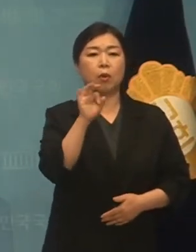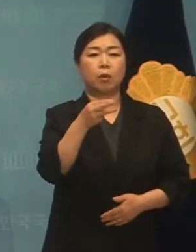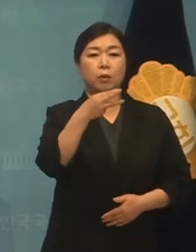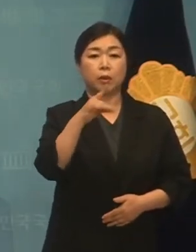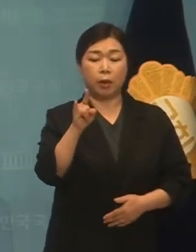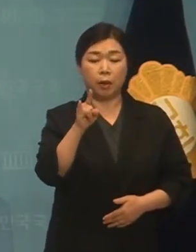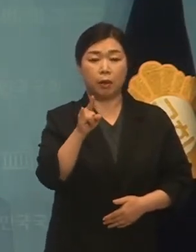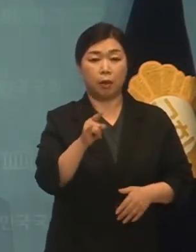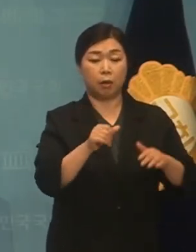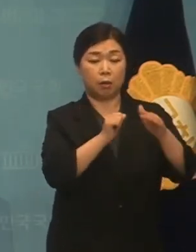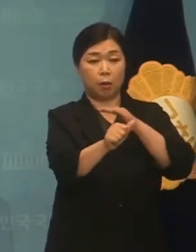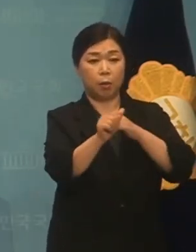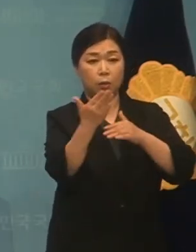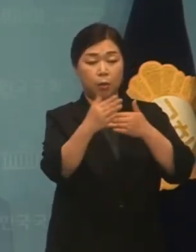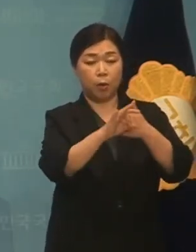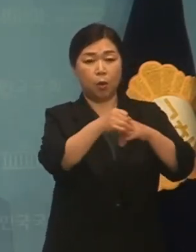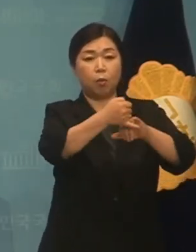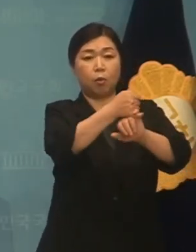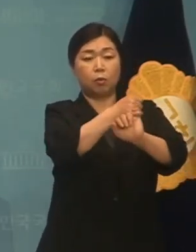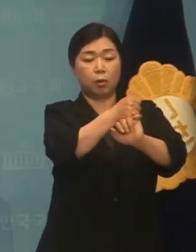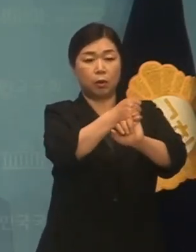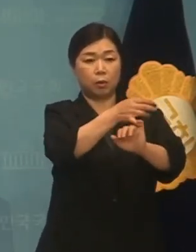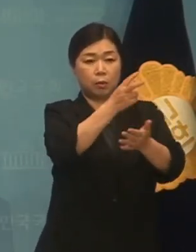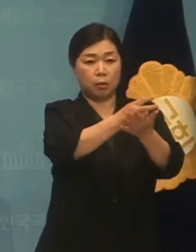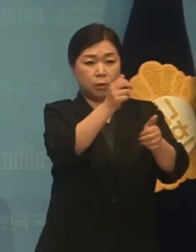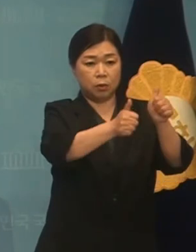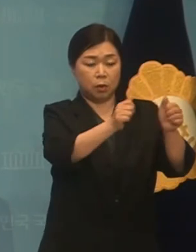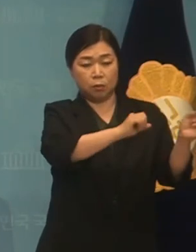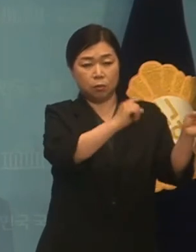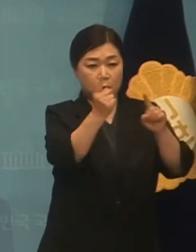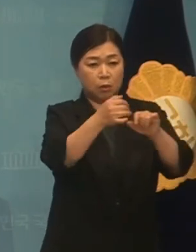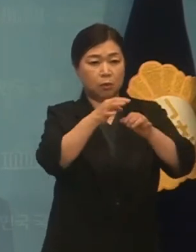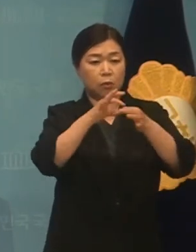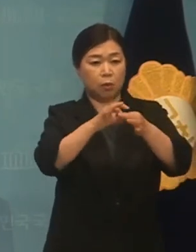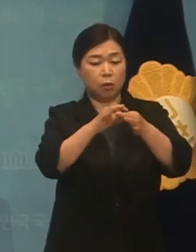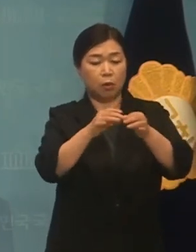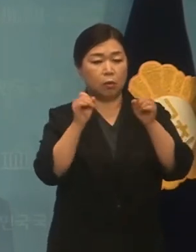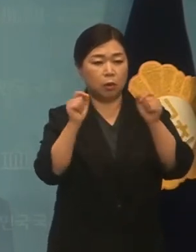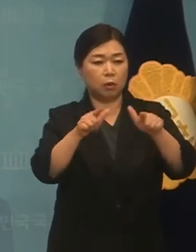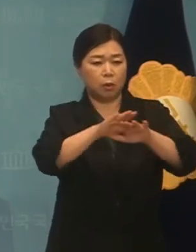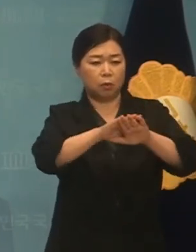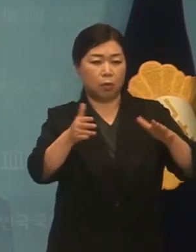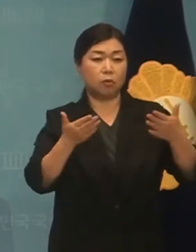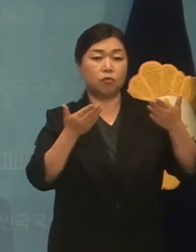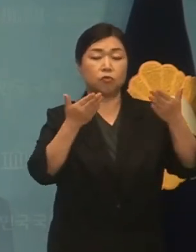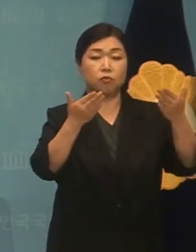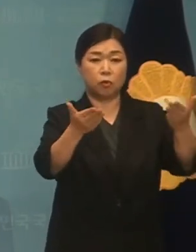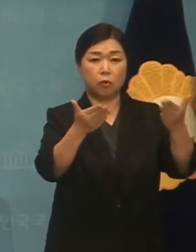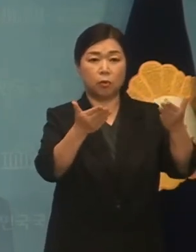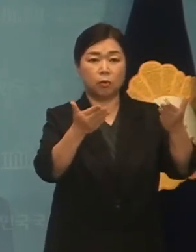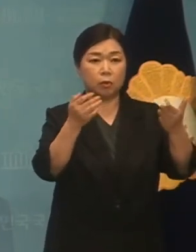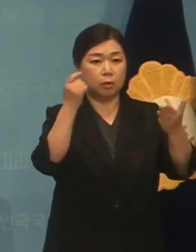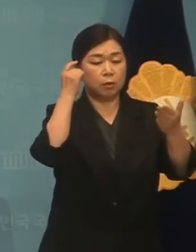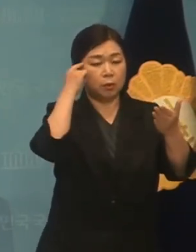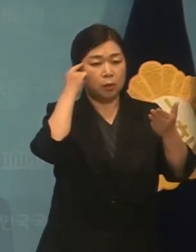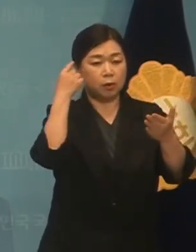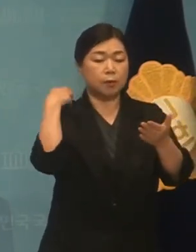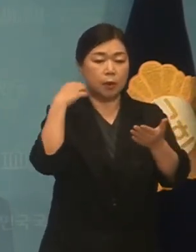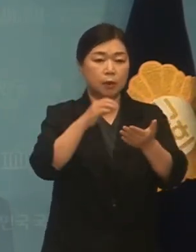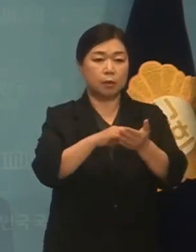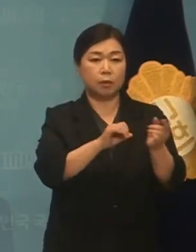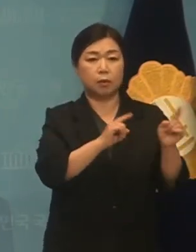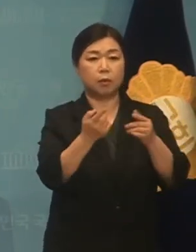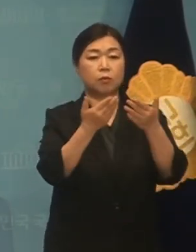되면 반드시 사법시험 구안을 통하여 기회균등의 정신을 되살려